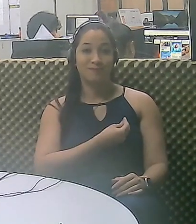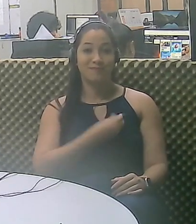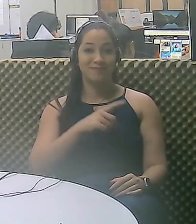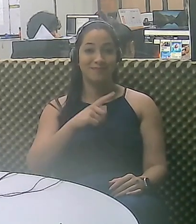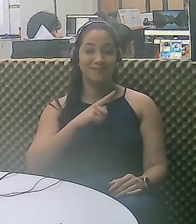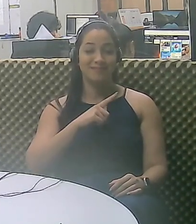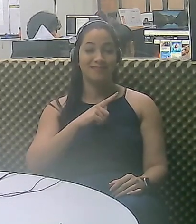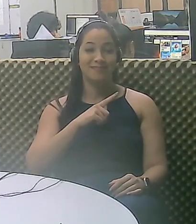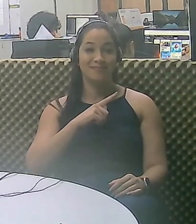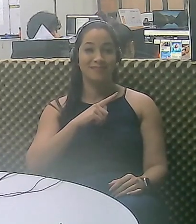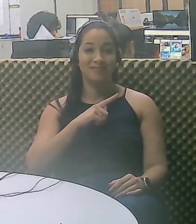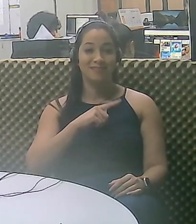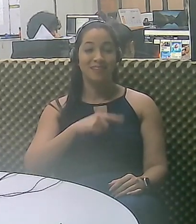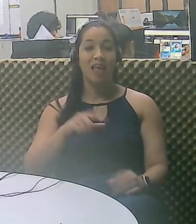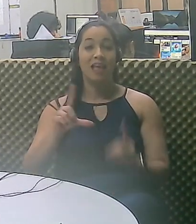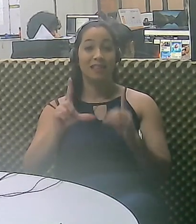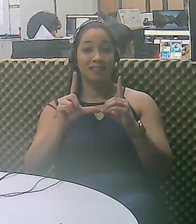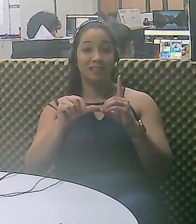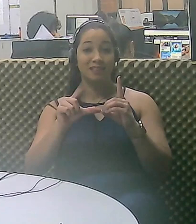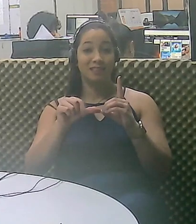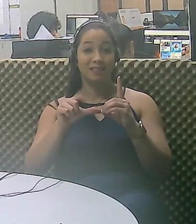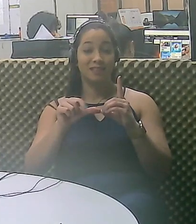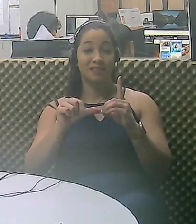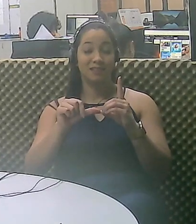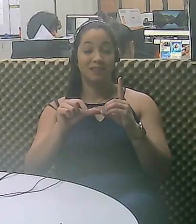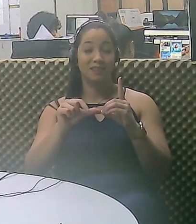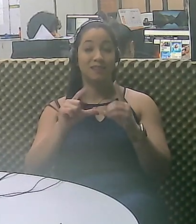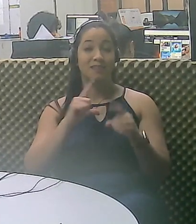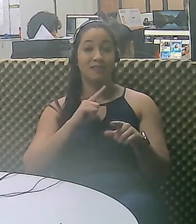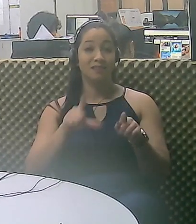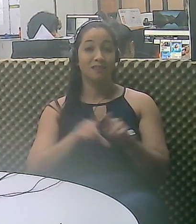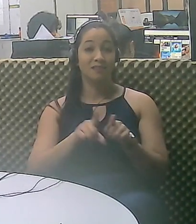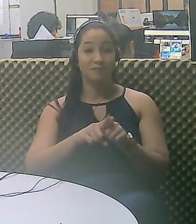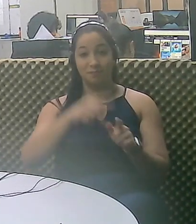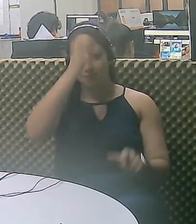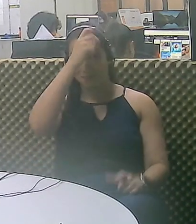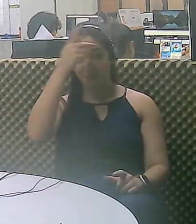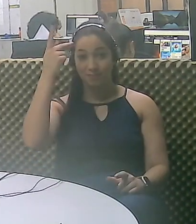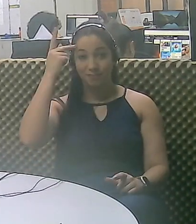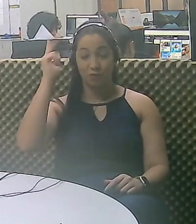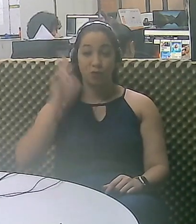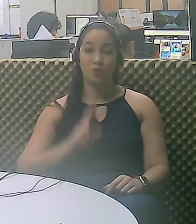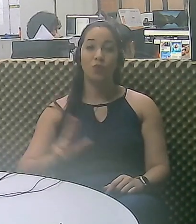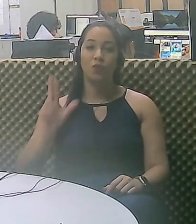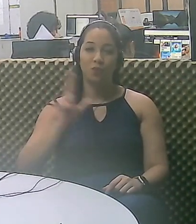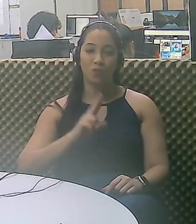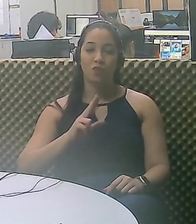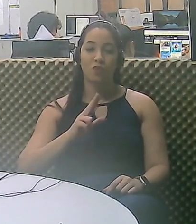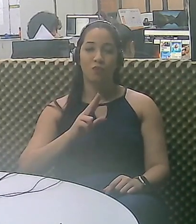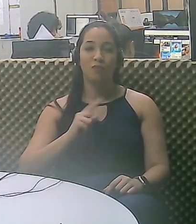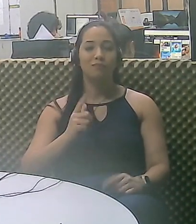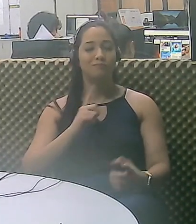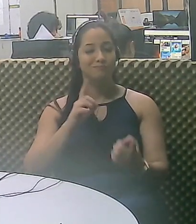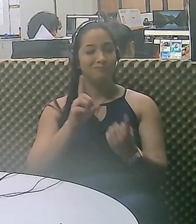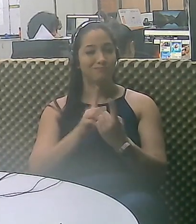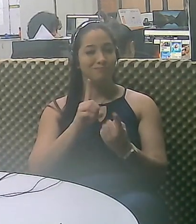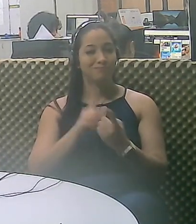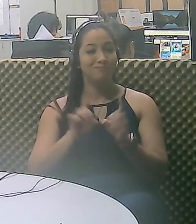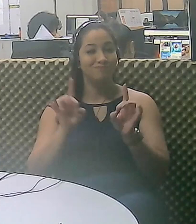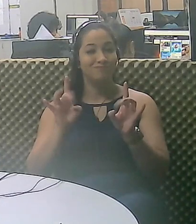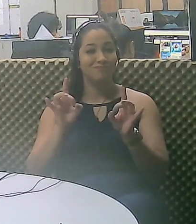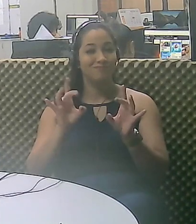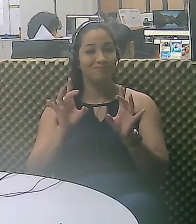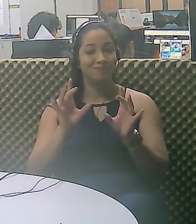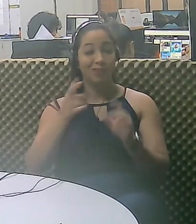O Departamento Municipal de Água e Esgoto, o DEMAI, e a Prefeitura de Uberlândia também levam atendimento exclusivo